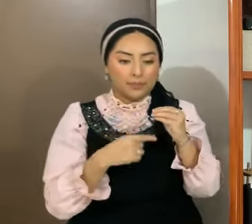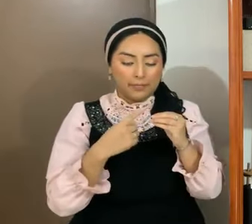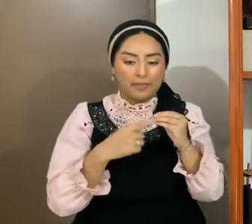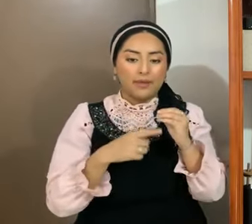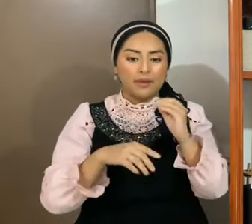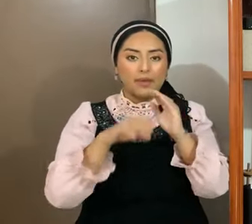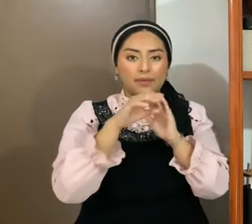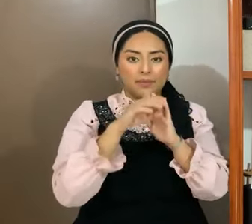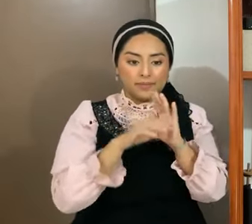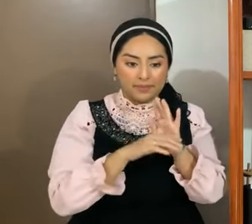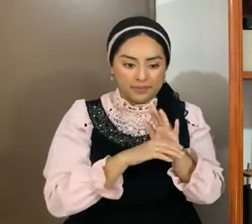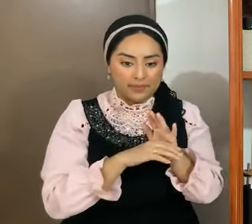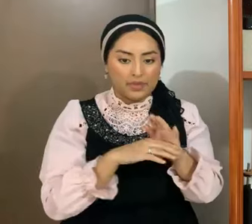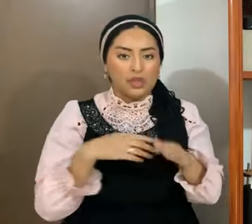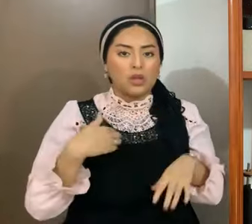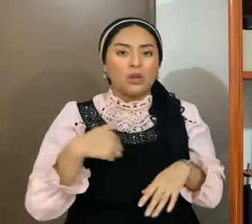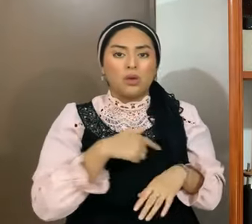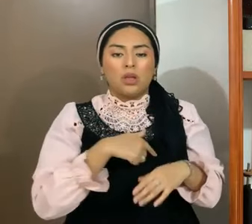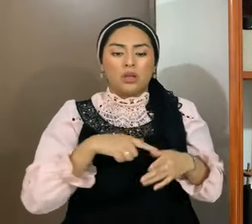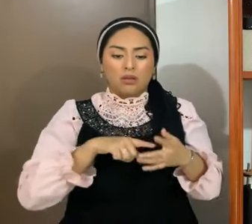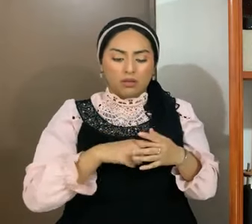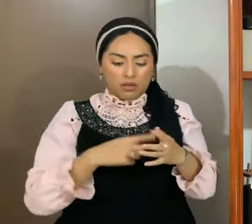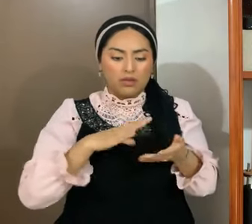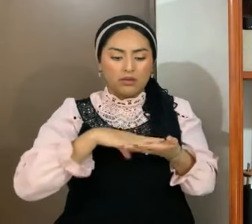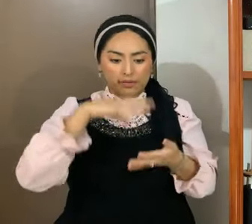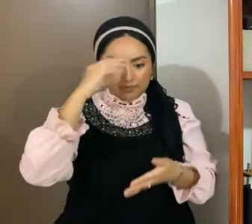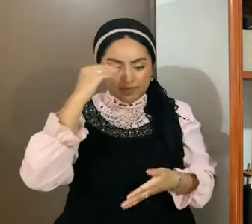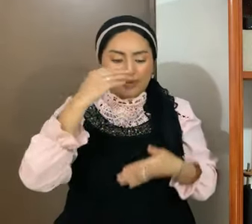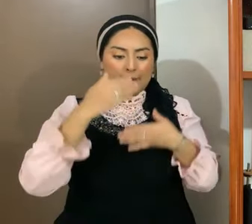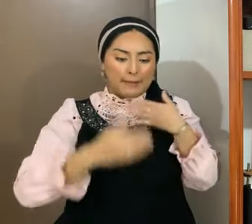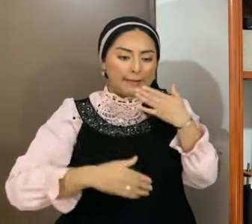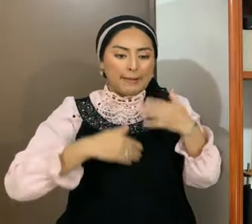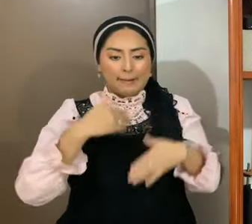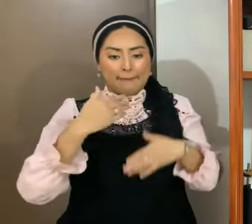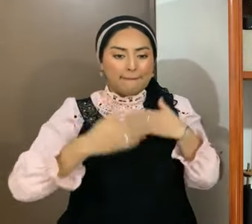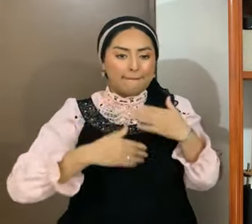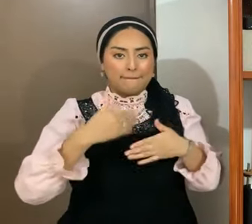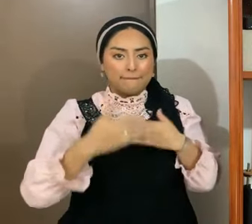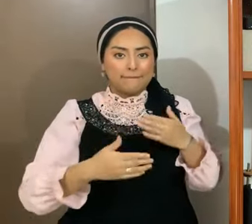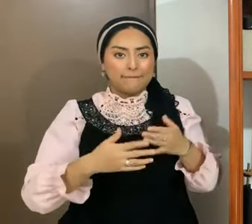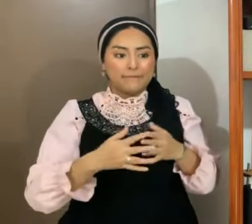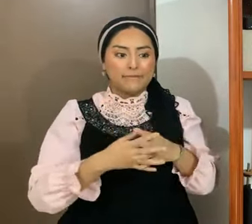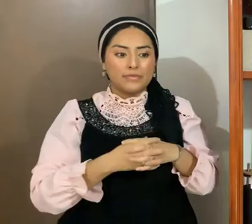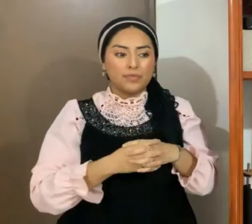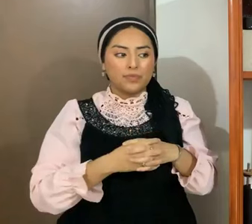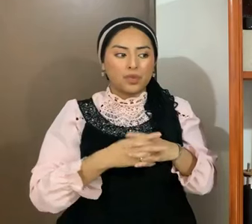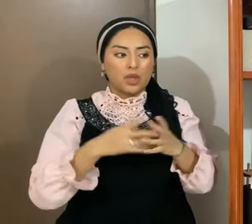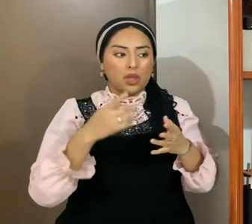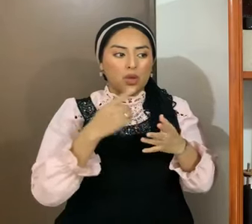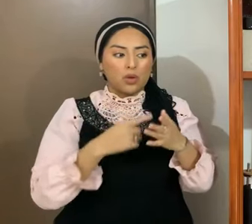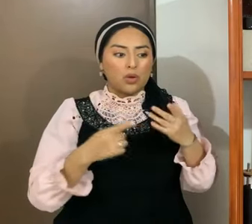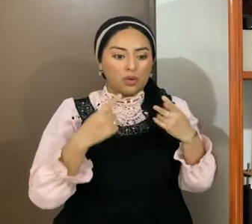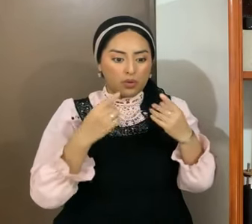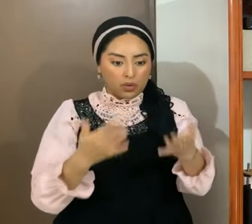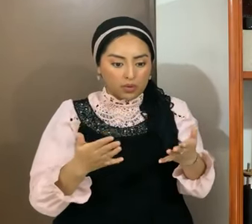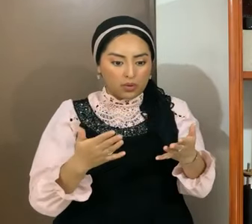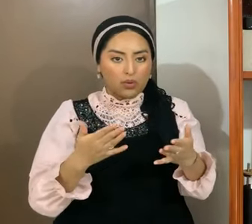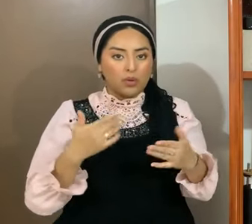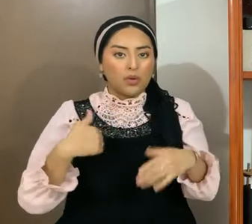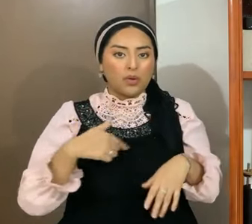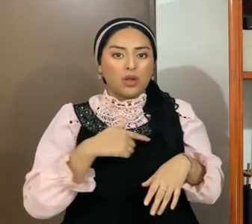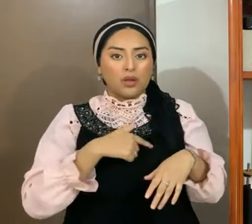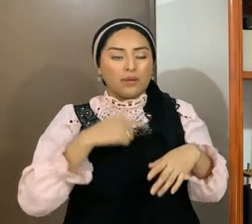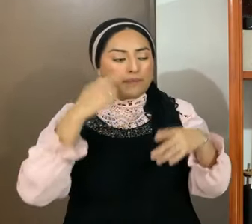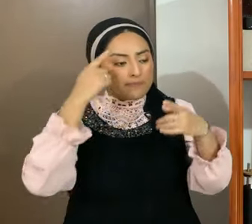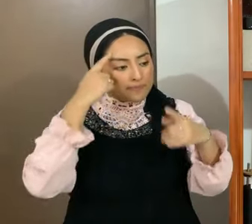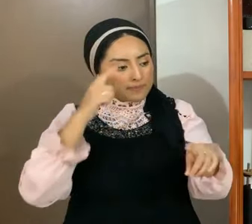mandamientos, ¿sí? Cuando se comienza a aprender la bendita palabra del Eterno, entonces lo que se hace es que se hace un